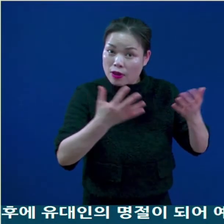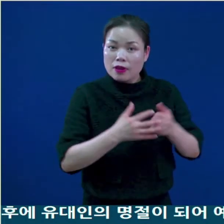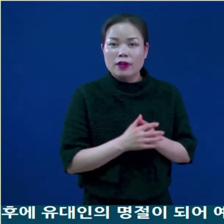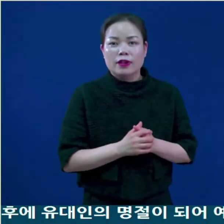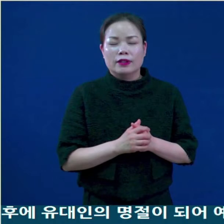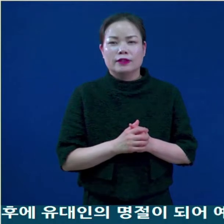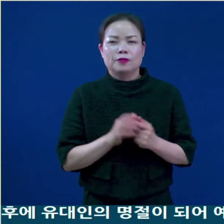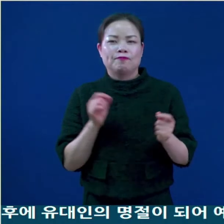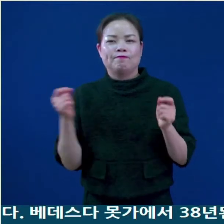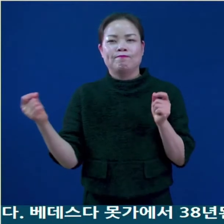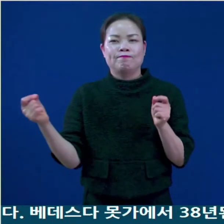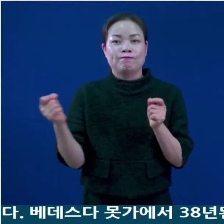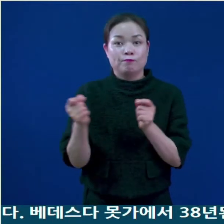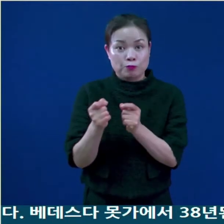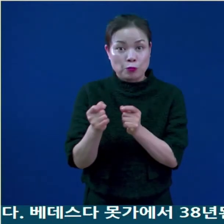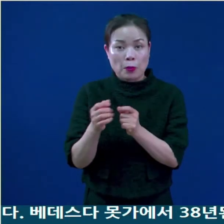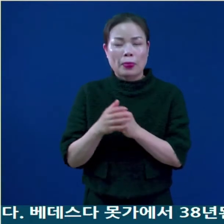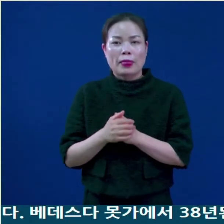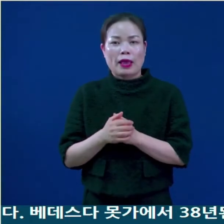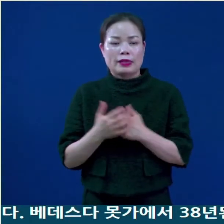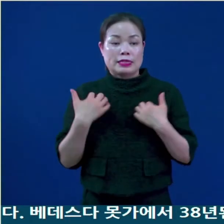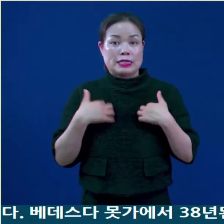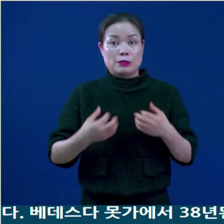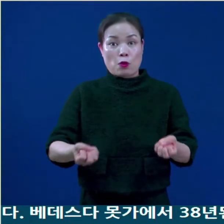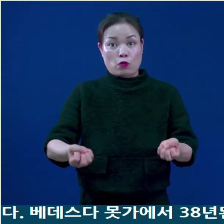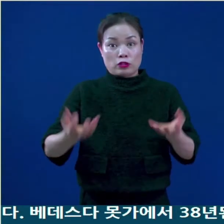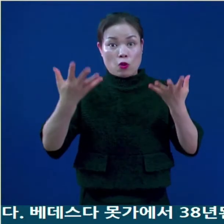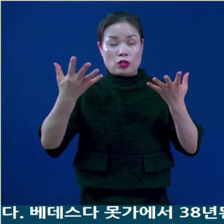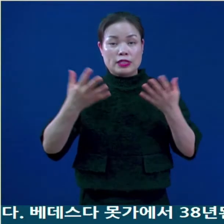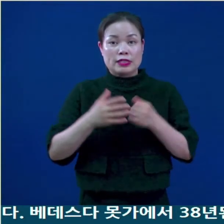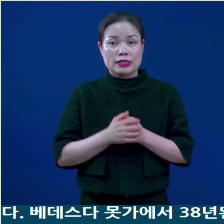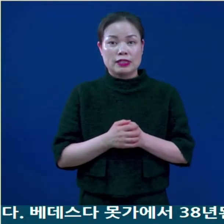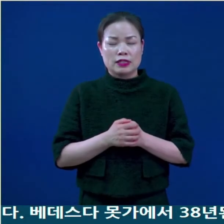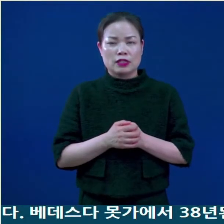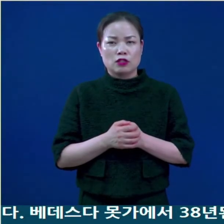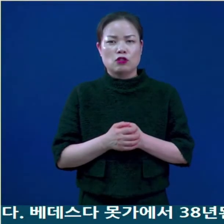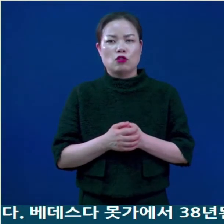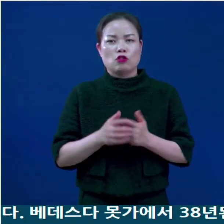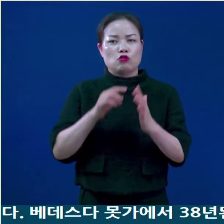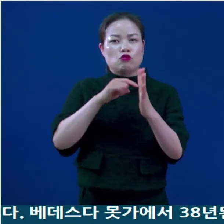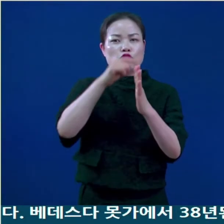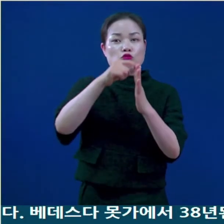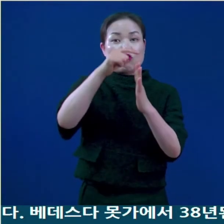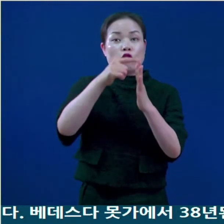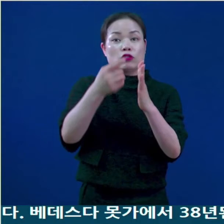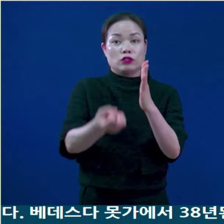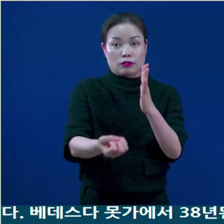명절이 가까운지라. 근데 이 명절이 6월절이에요.